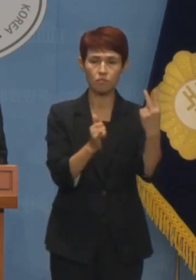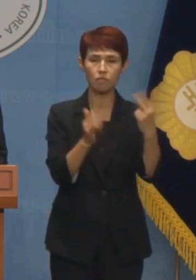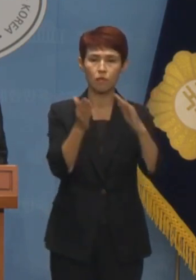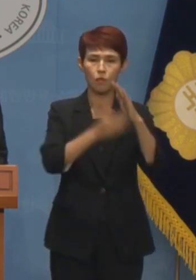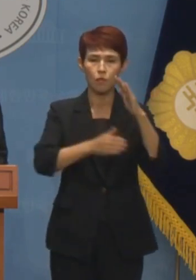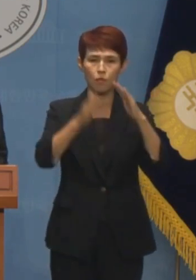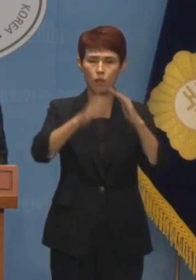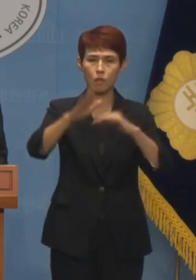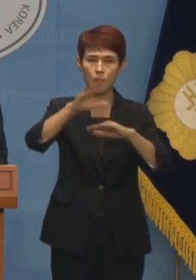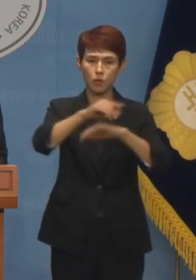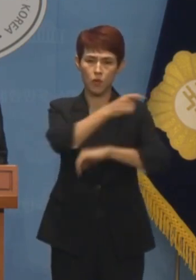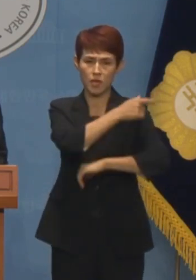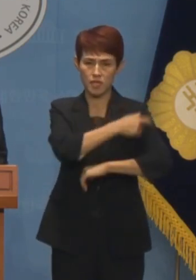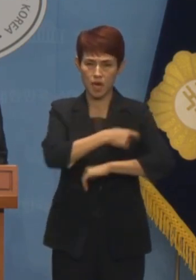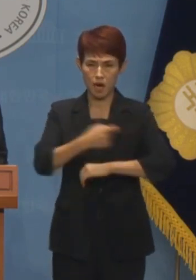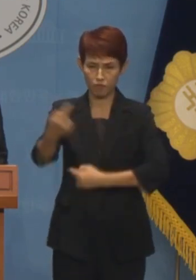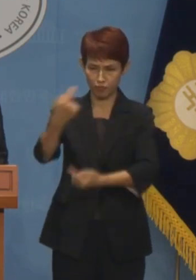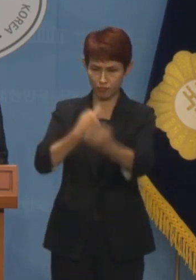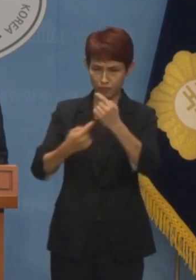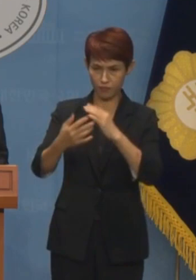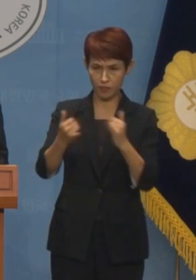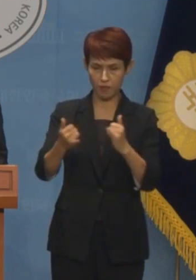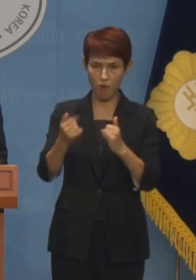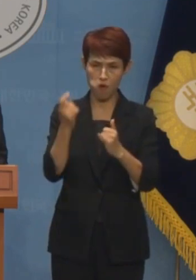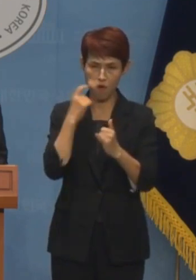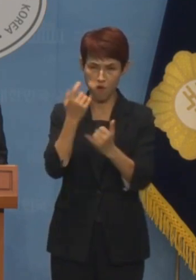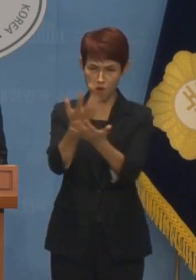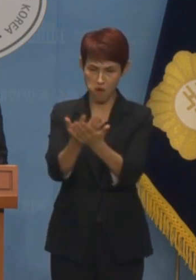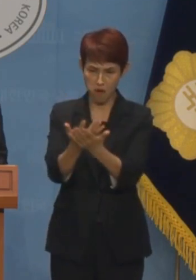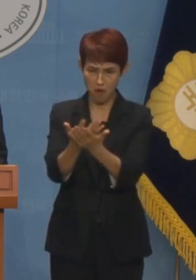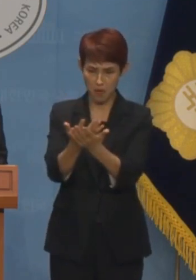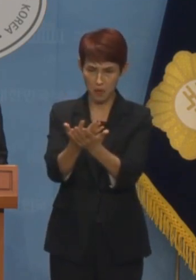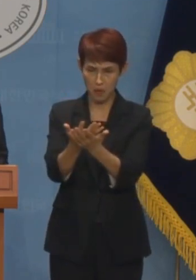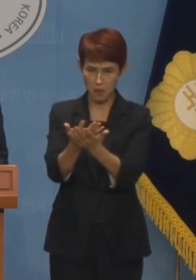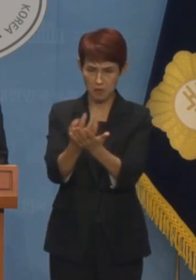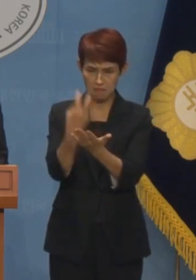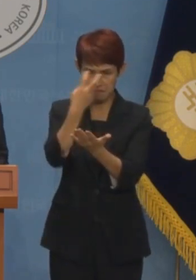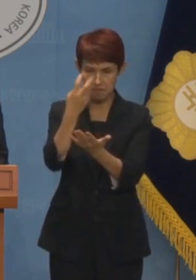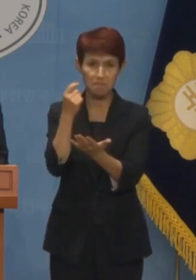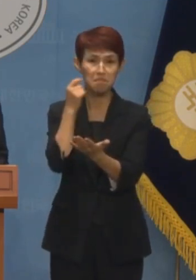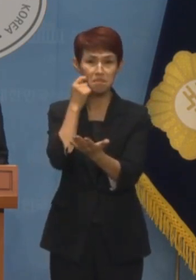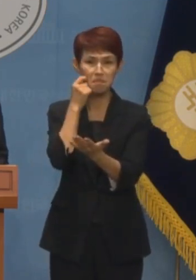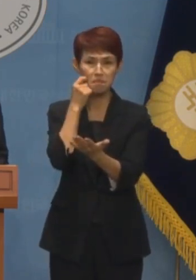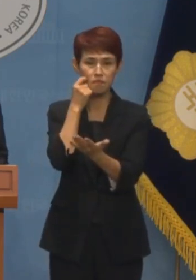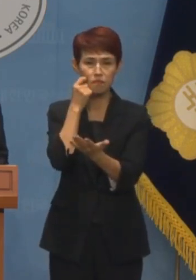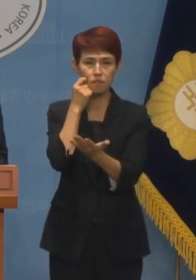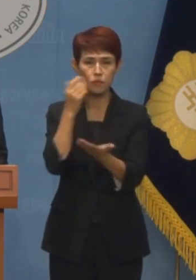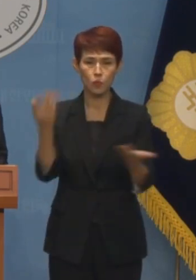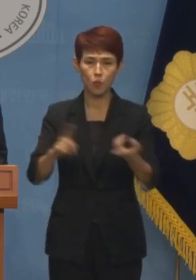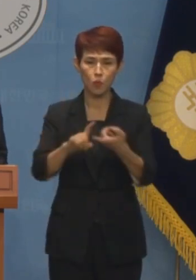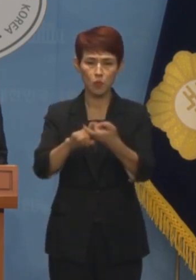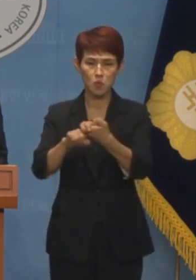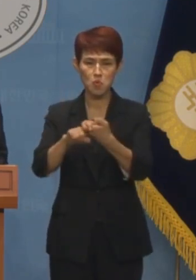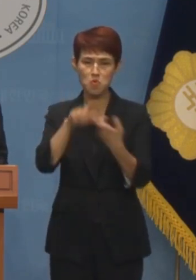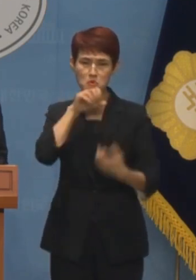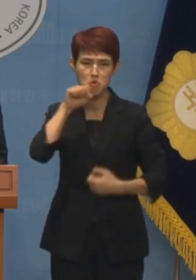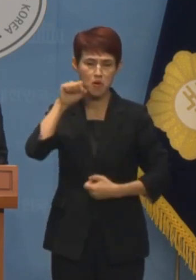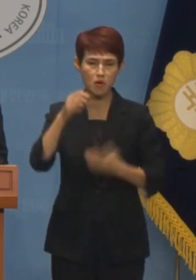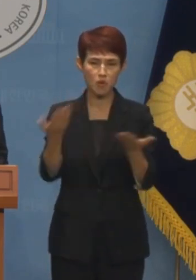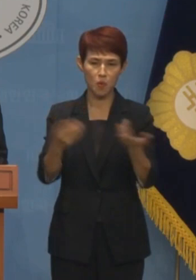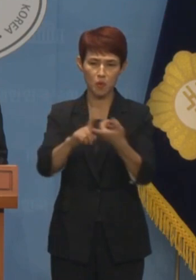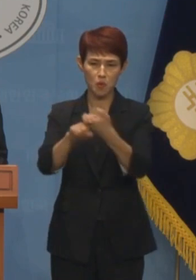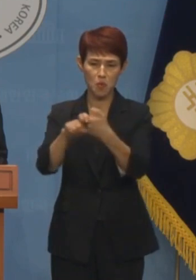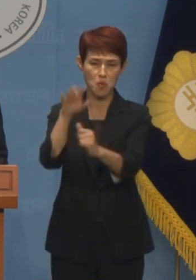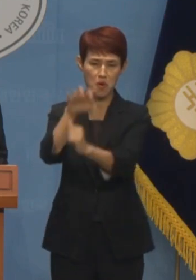이사 지원자들의 허위 이력을 거르지 못하고 노조탄압 이력자이